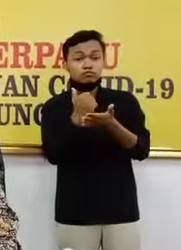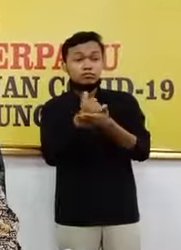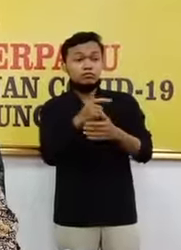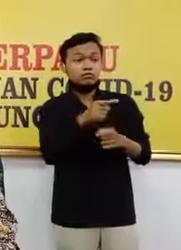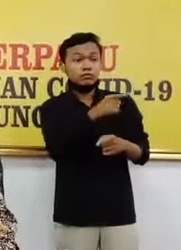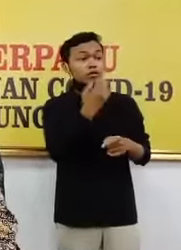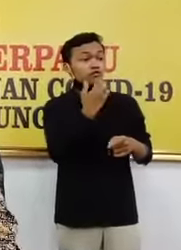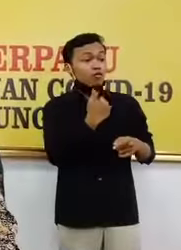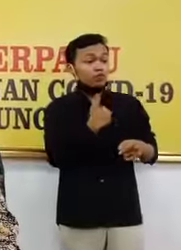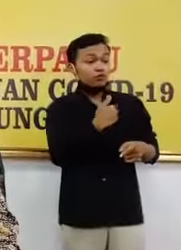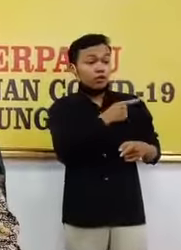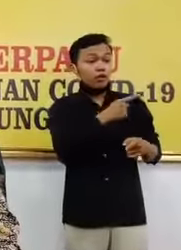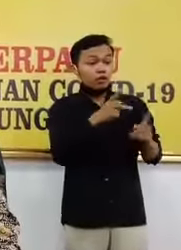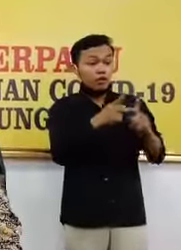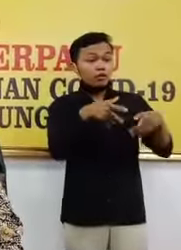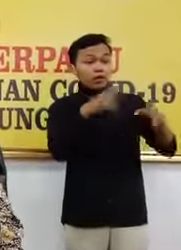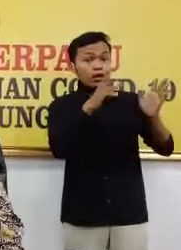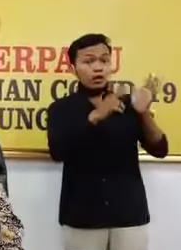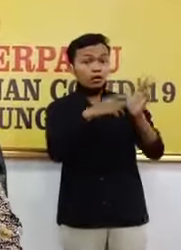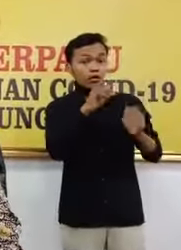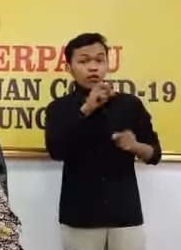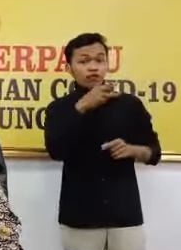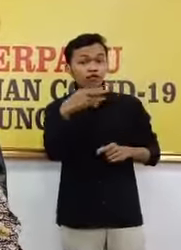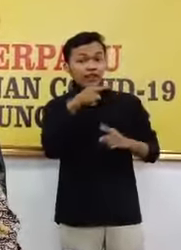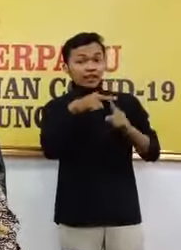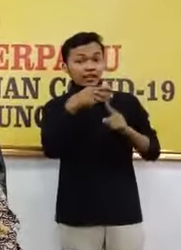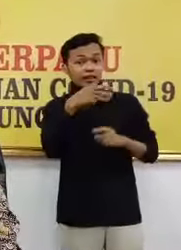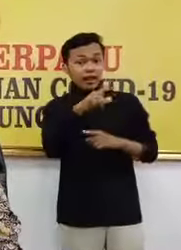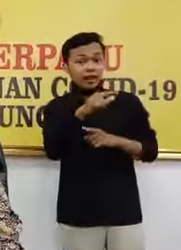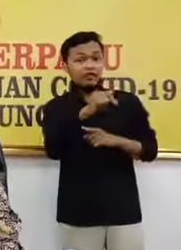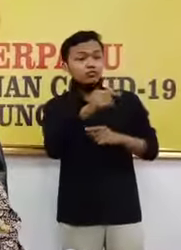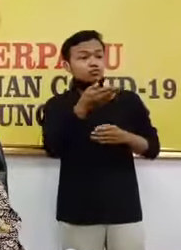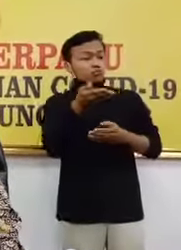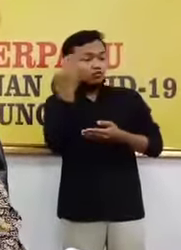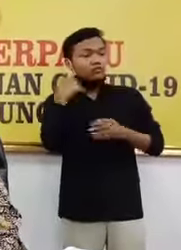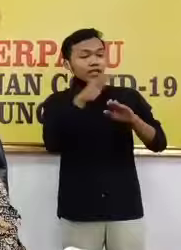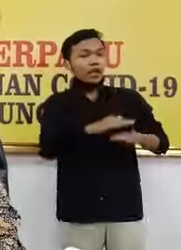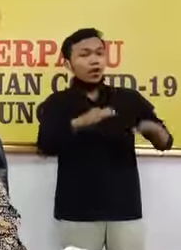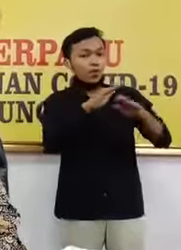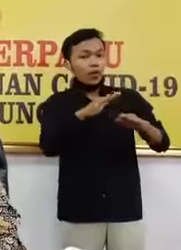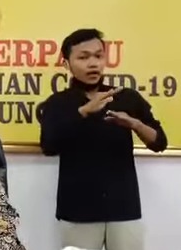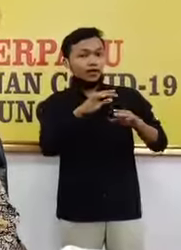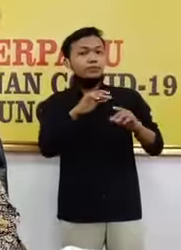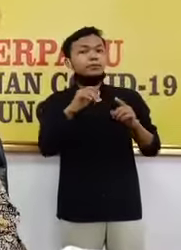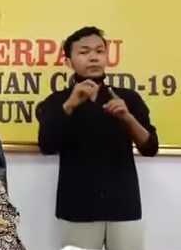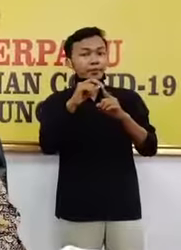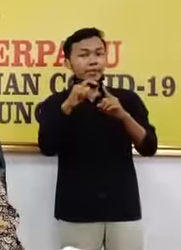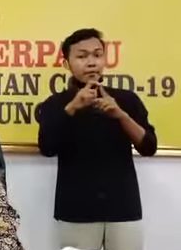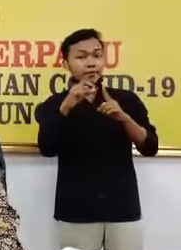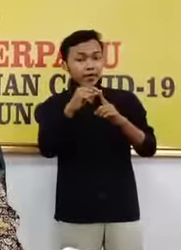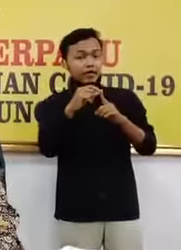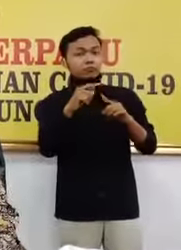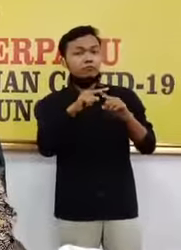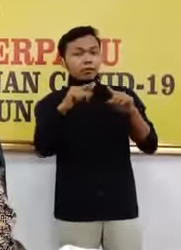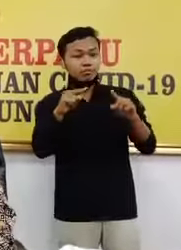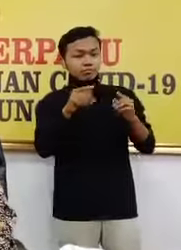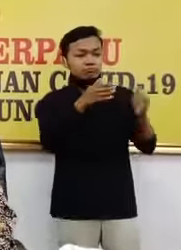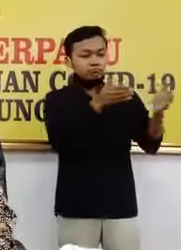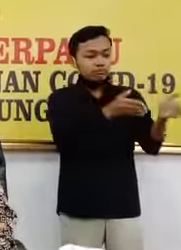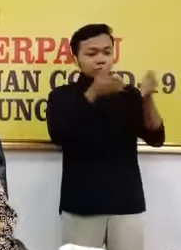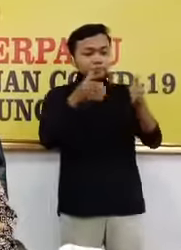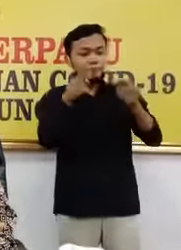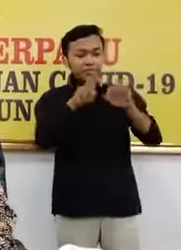owner dari Lakota ini waktu itu sempat dirawat sebagai PDP. Tetapi hasil swabnya